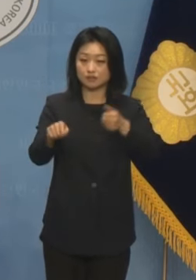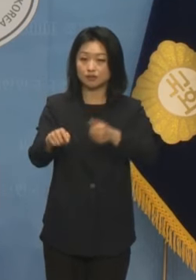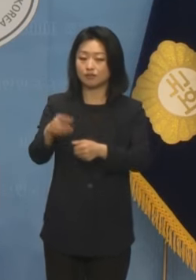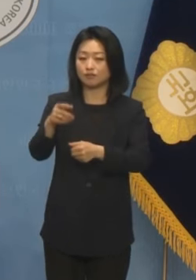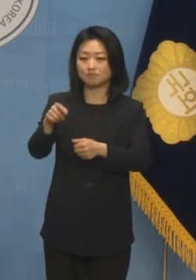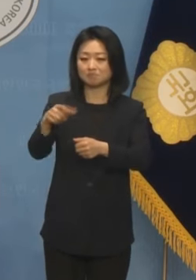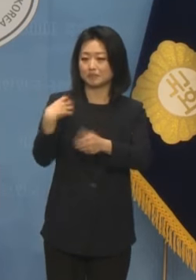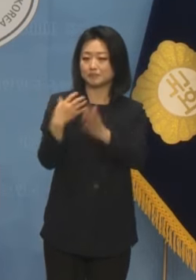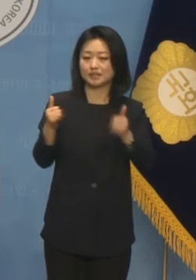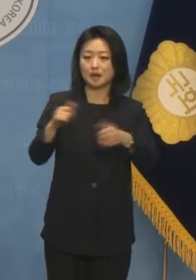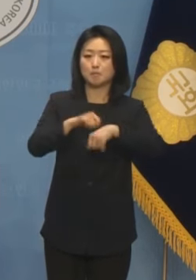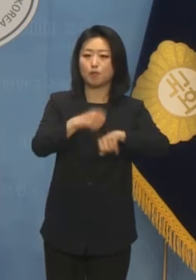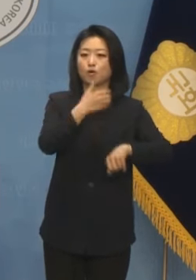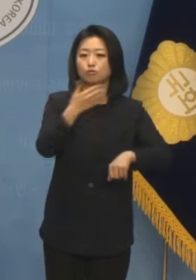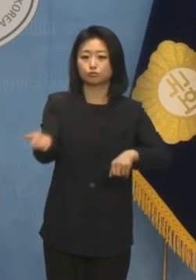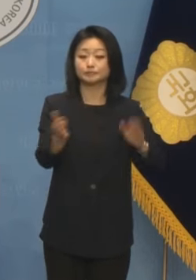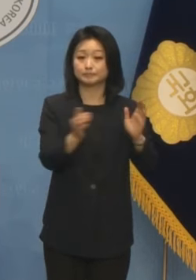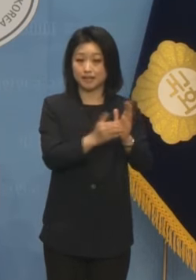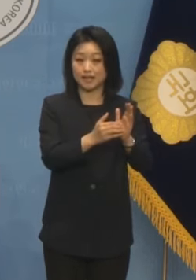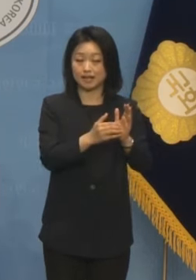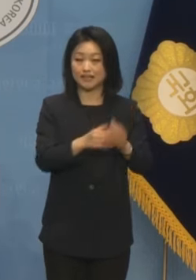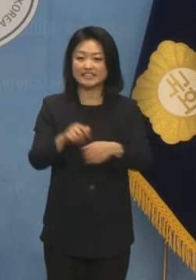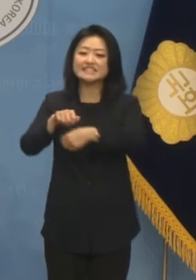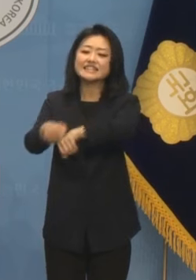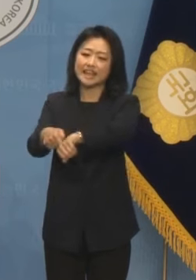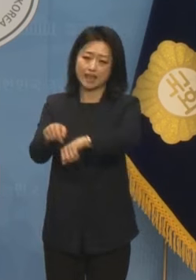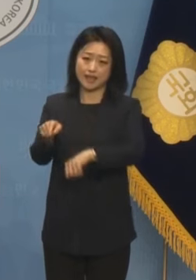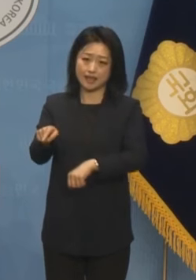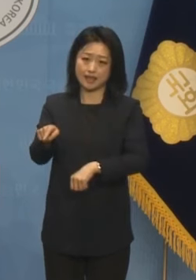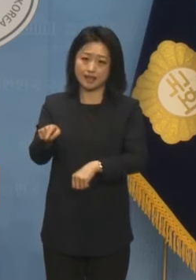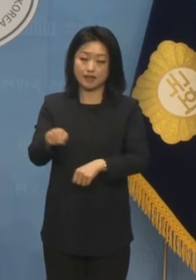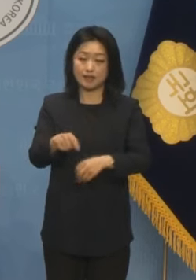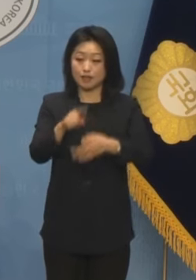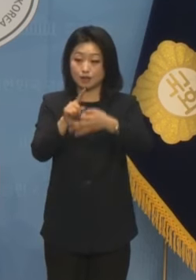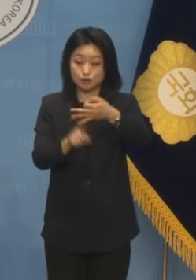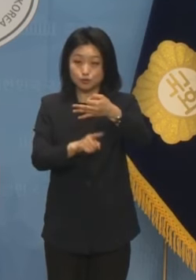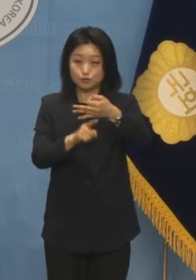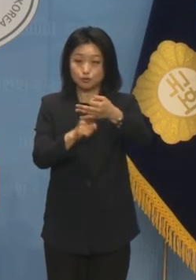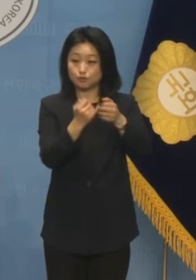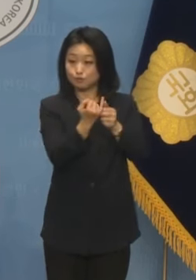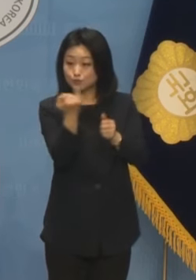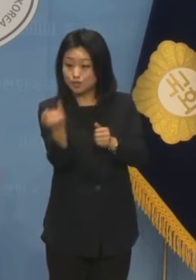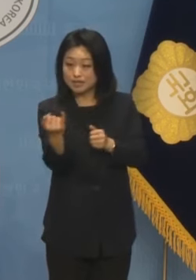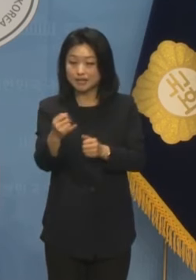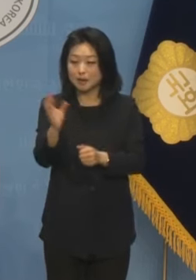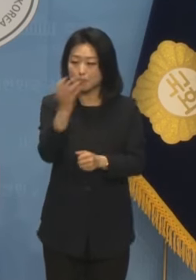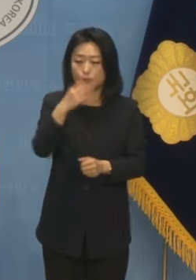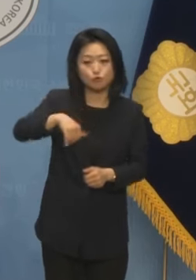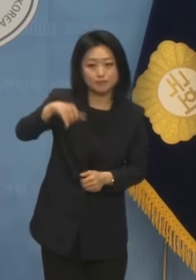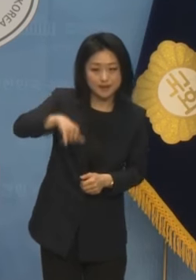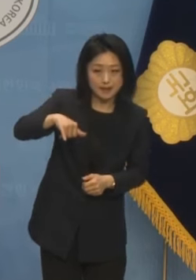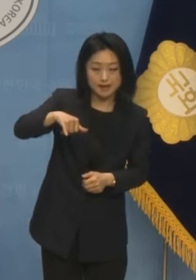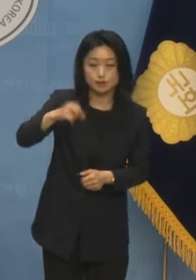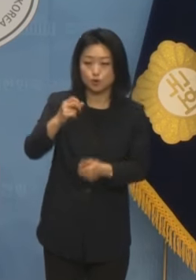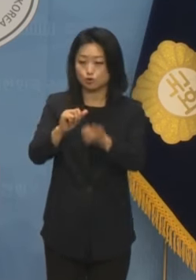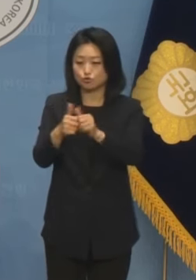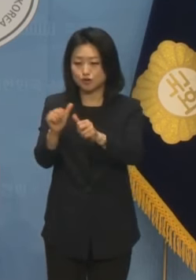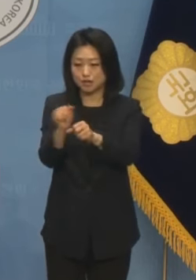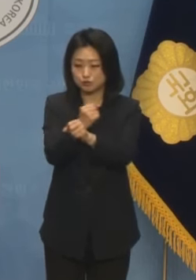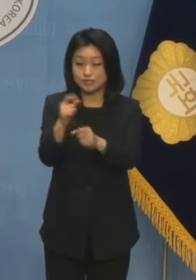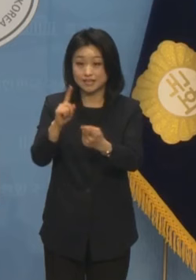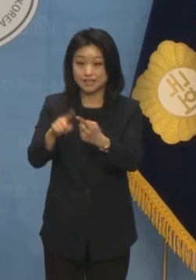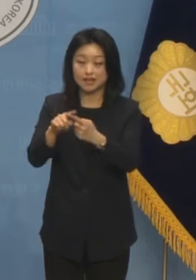징계를 받았습니다. MBC는 김건희 여사의 명품백 수수 논란과 주가 조작 의혹에